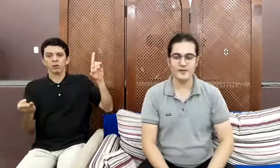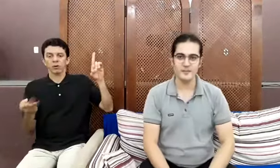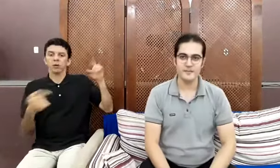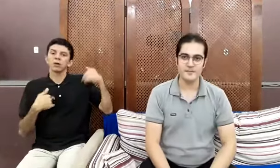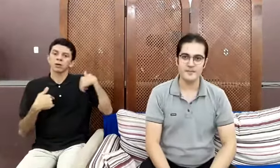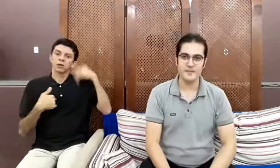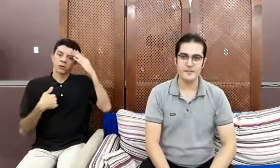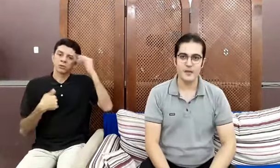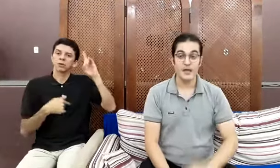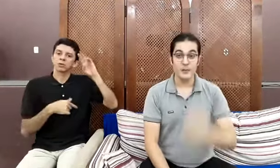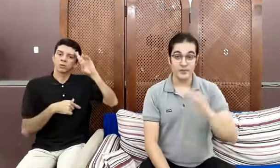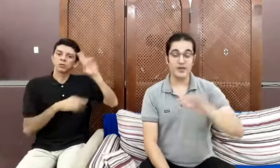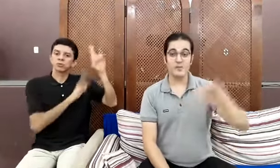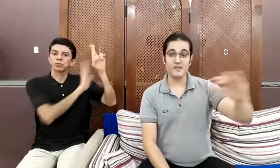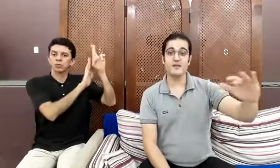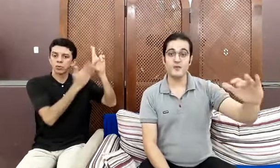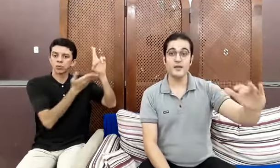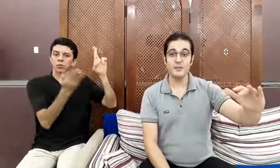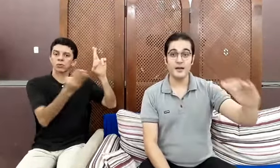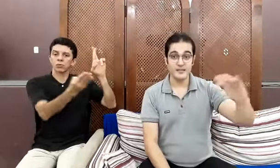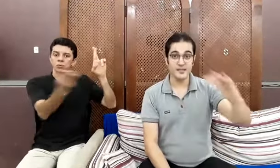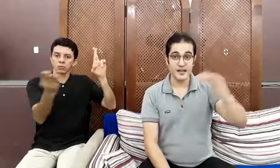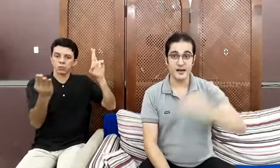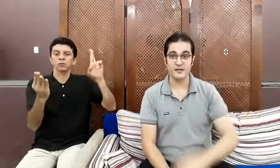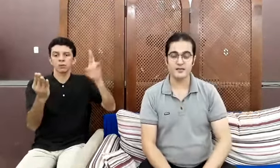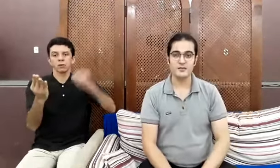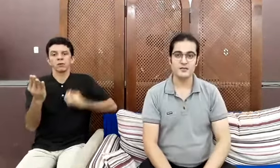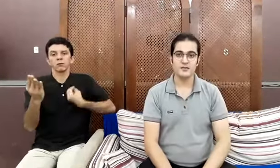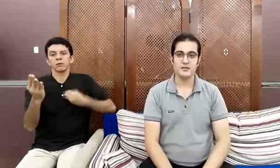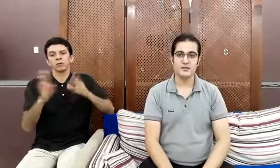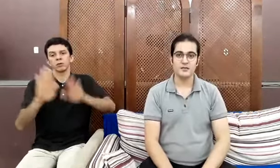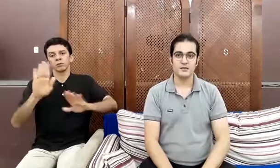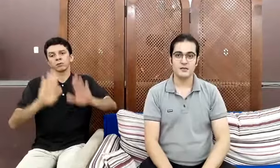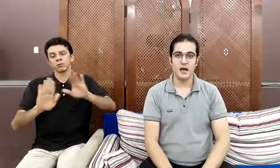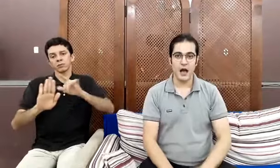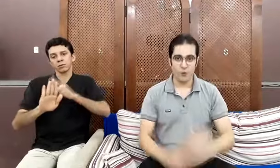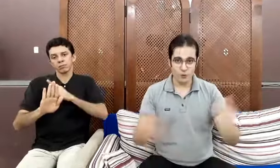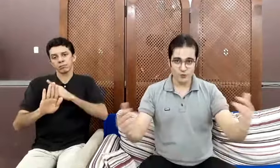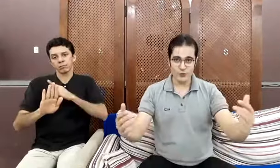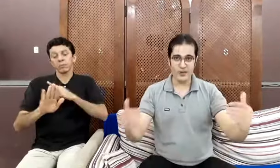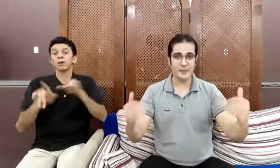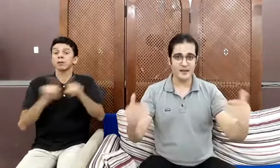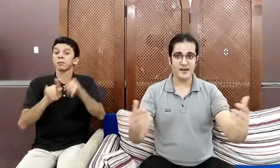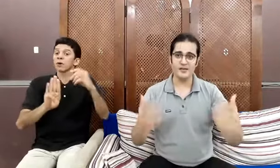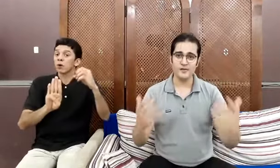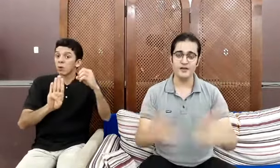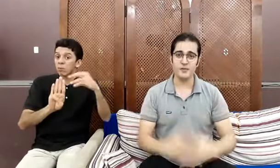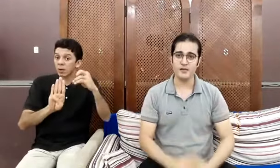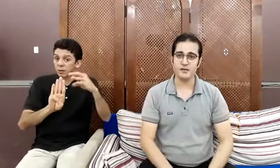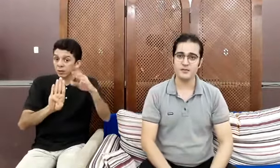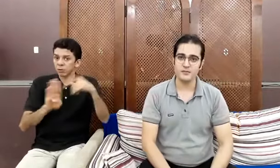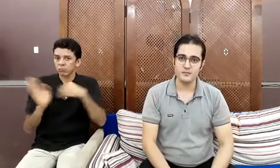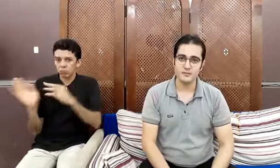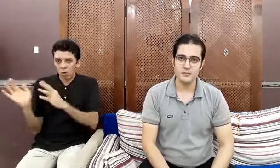vida. E depois que a gente passar disso aqui, Batista da Graça, alguns vão ficar para trás,